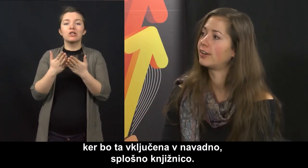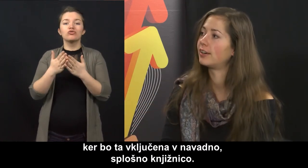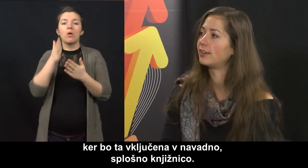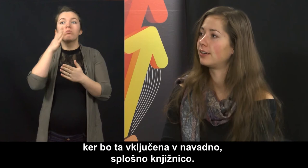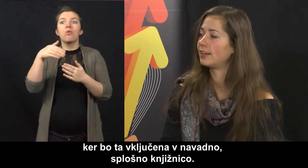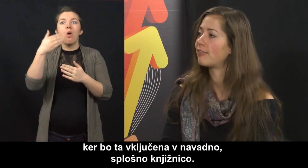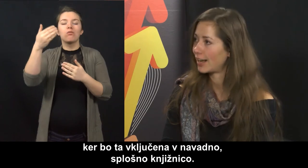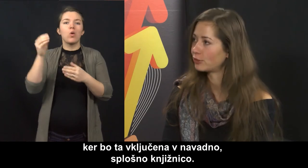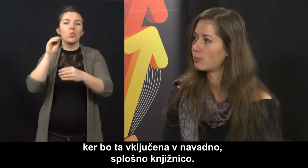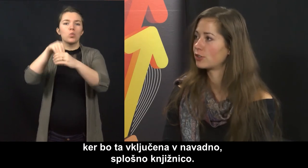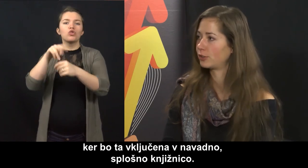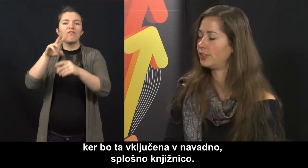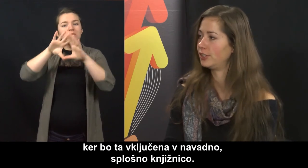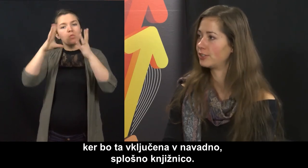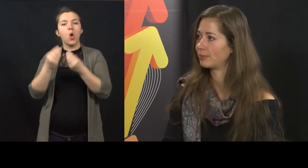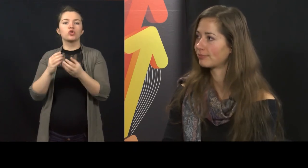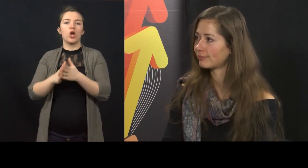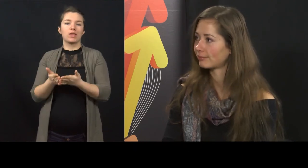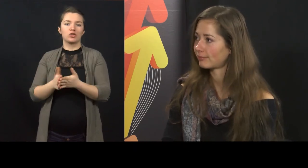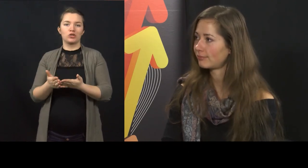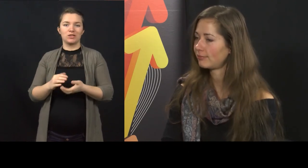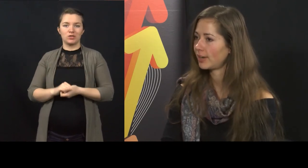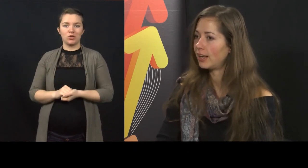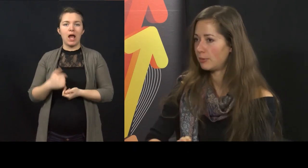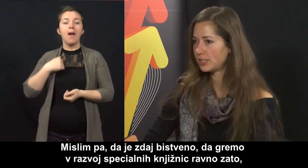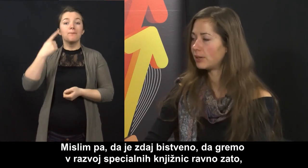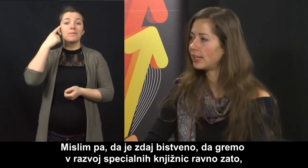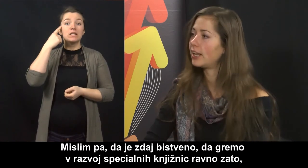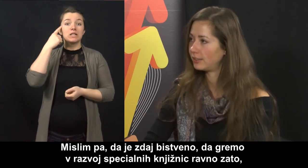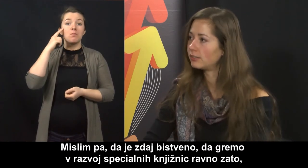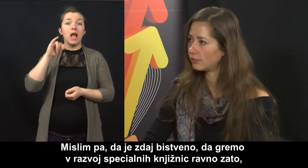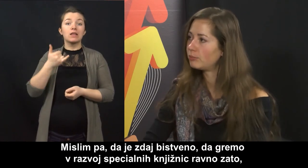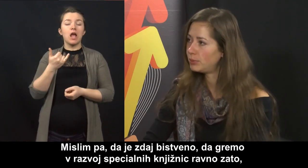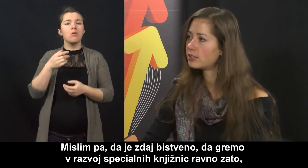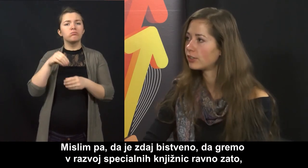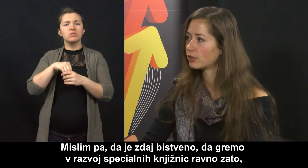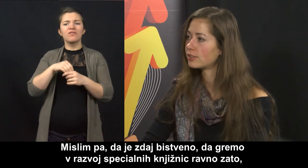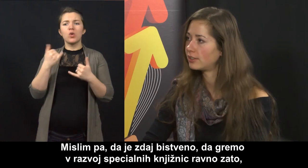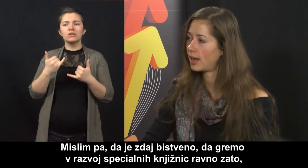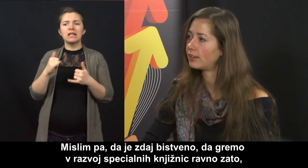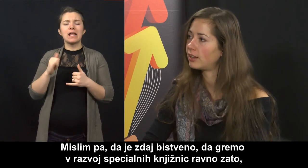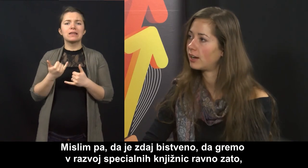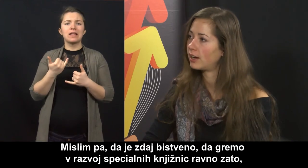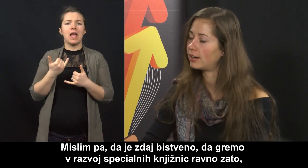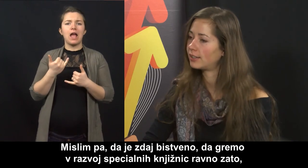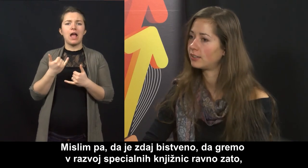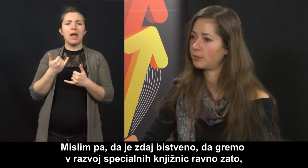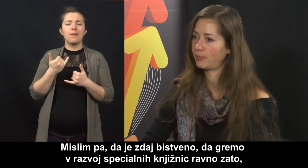v navadno splošno knjižnico. Mislim pa, da je bistveno sedaj,